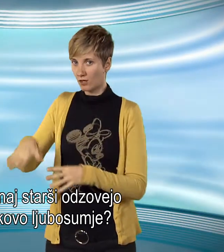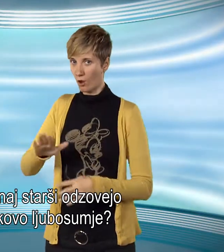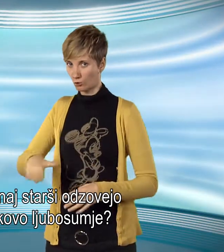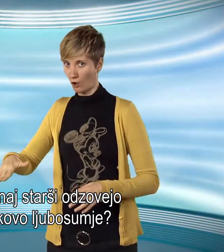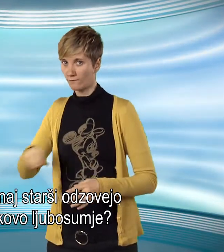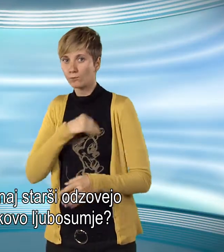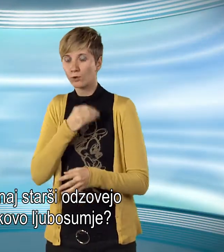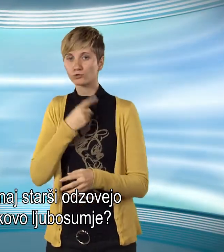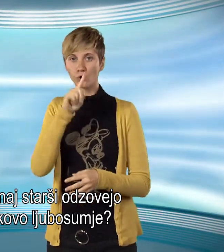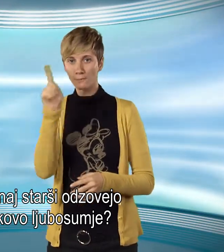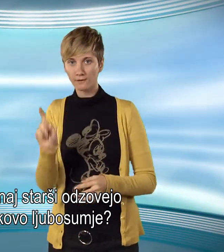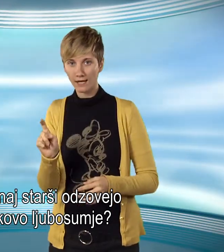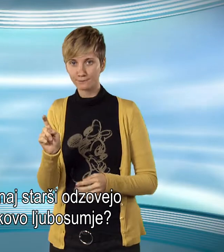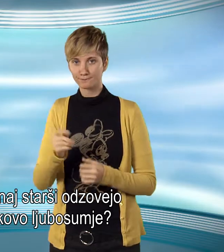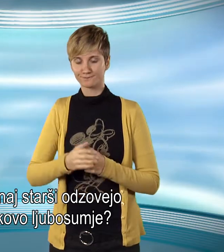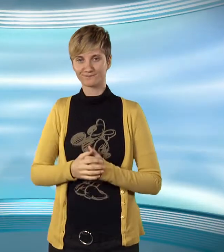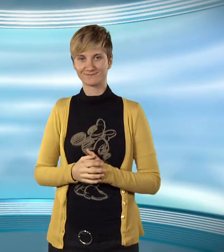čustvo?